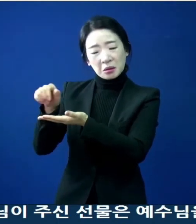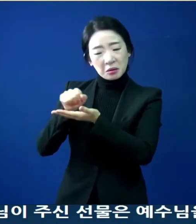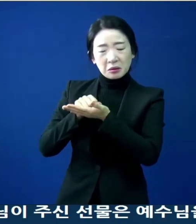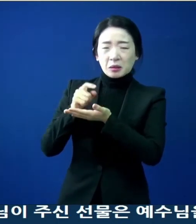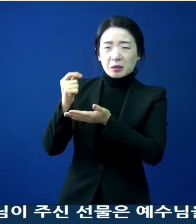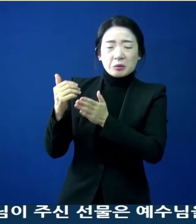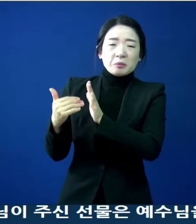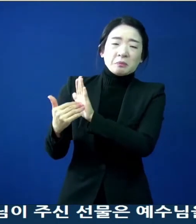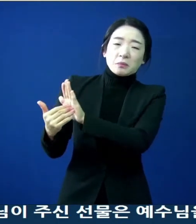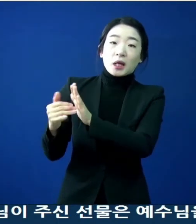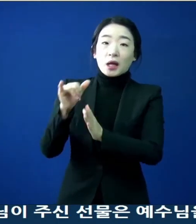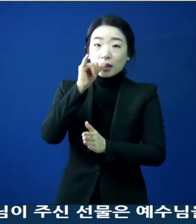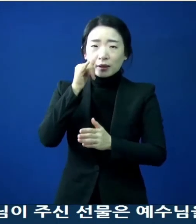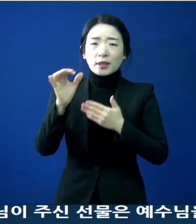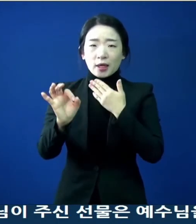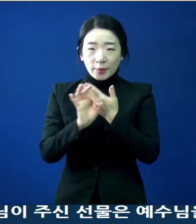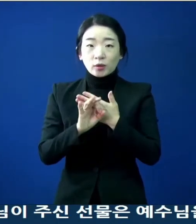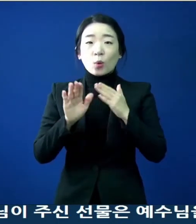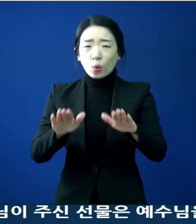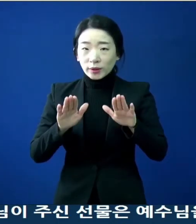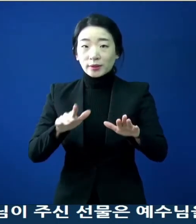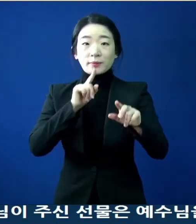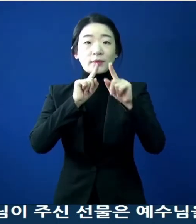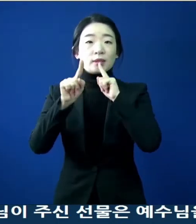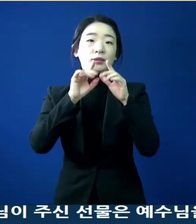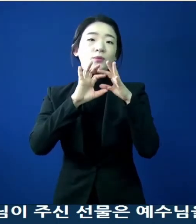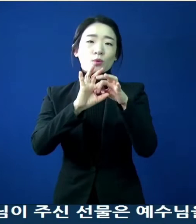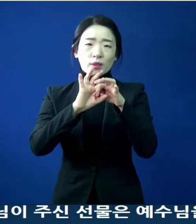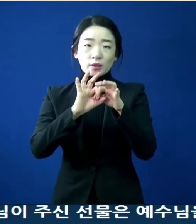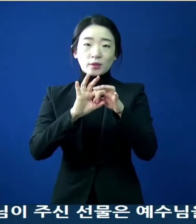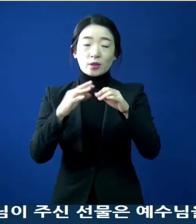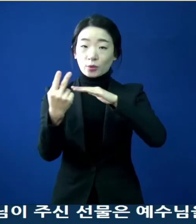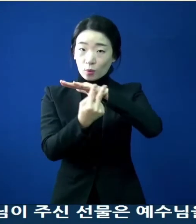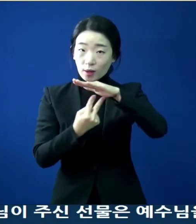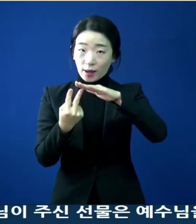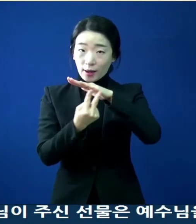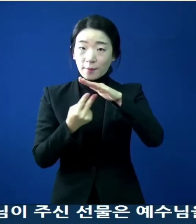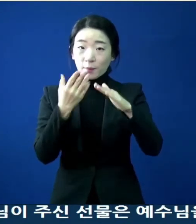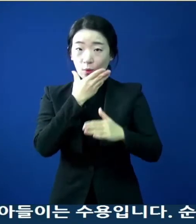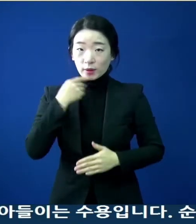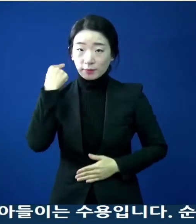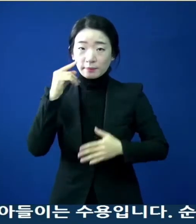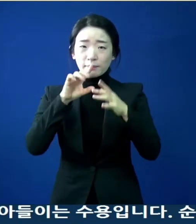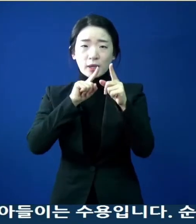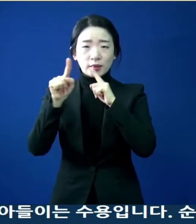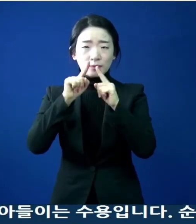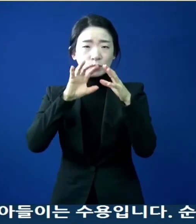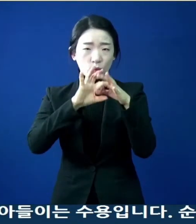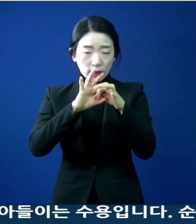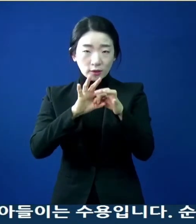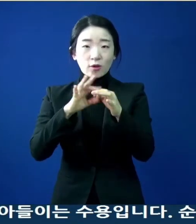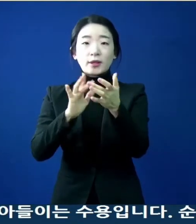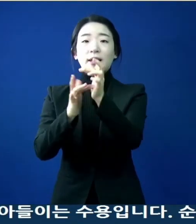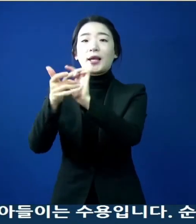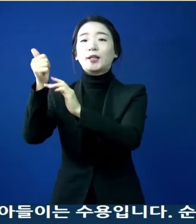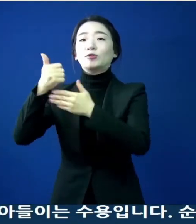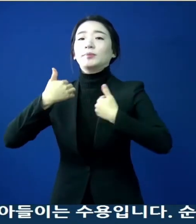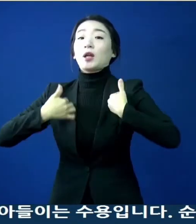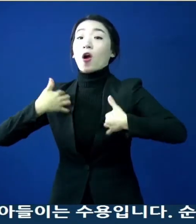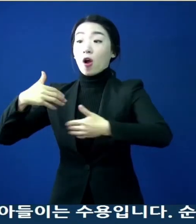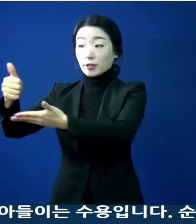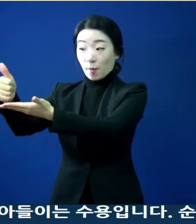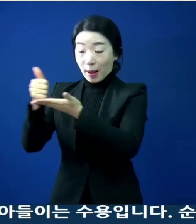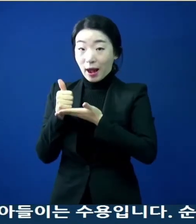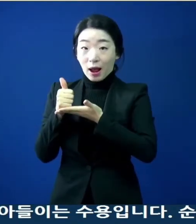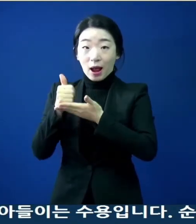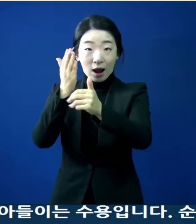대강절, 특별히 요한복음을 통하여 우리가 묵상하는 준비하는 이 대강절 속에 예수를 영접하라, 빛을